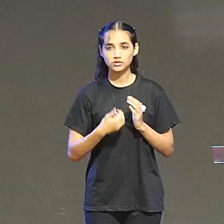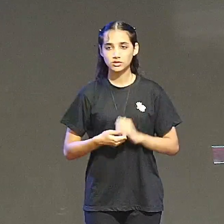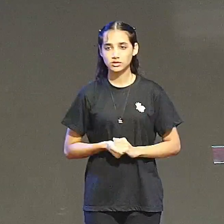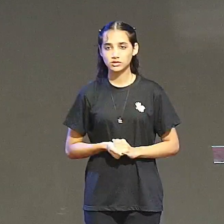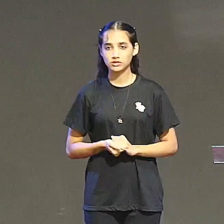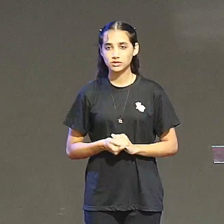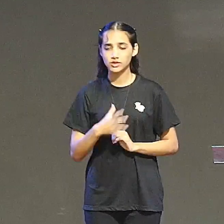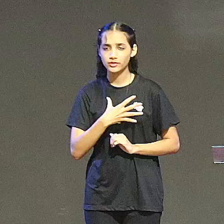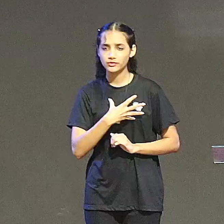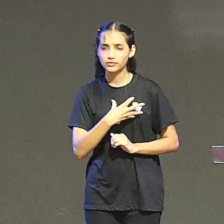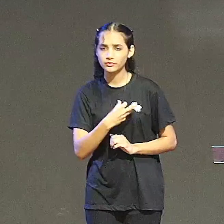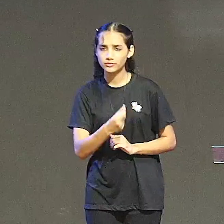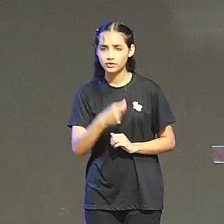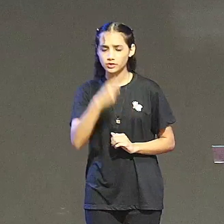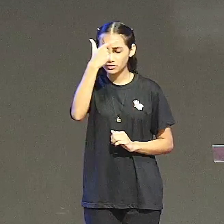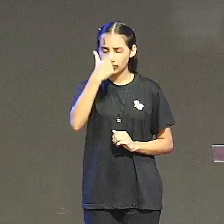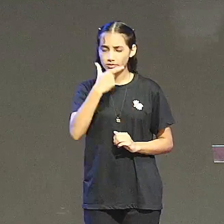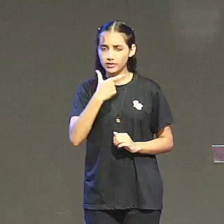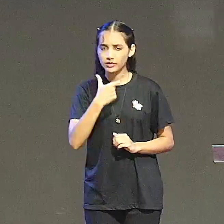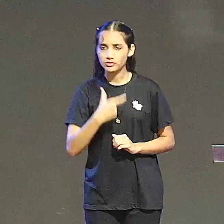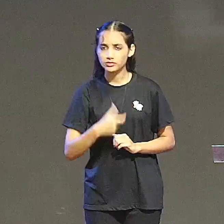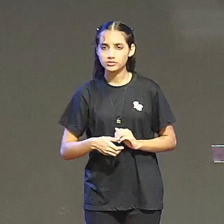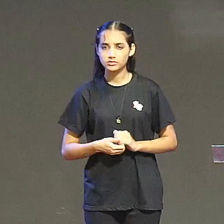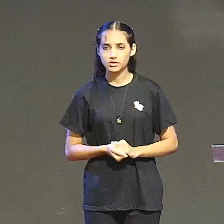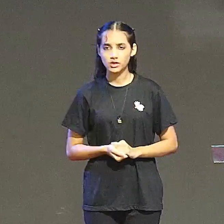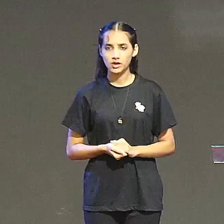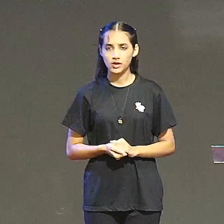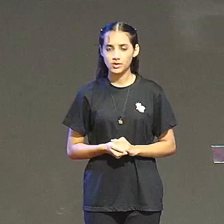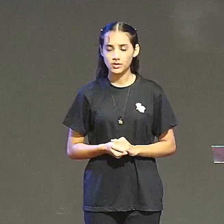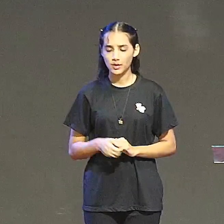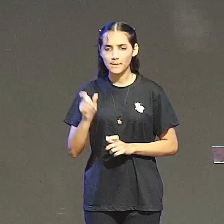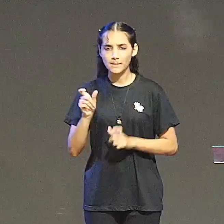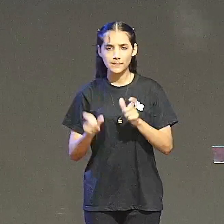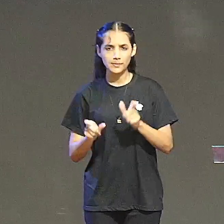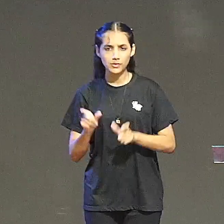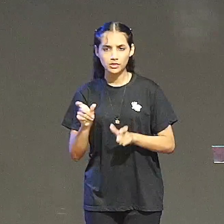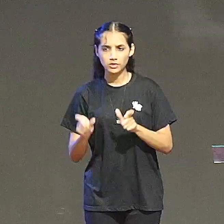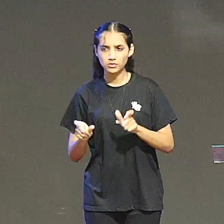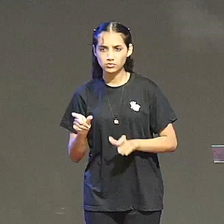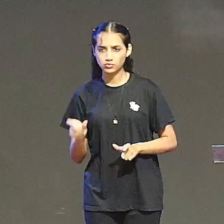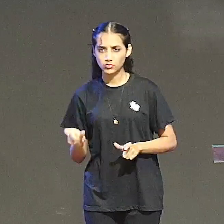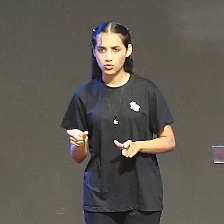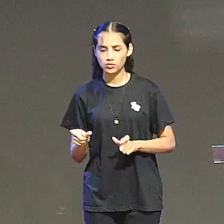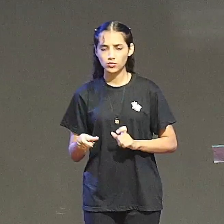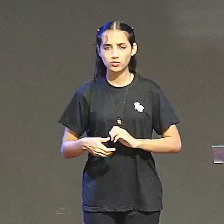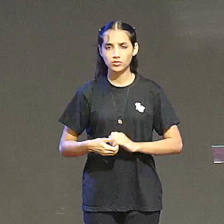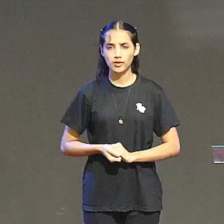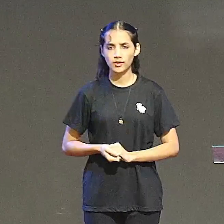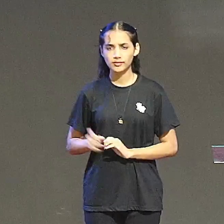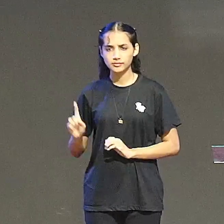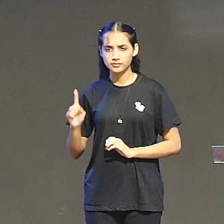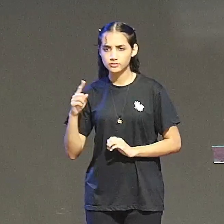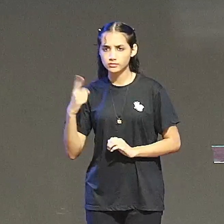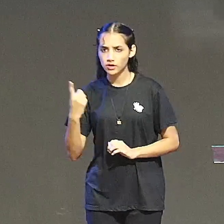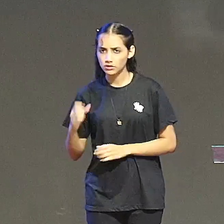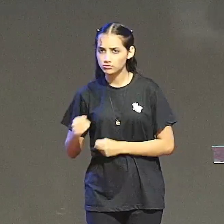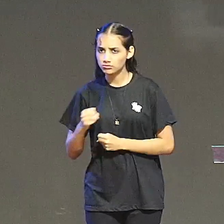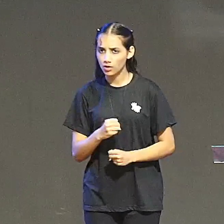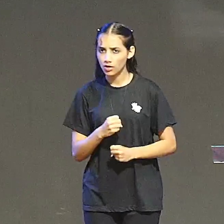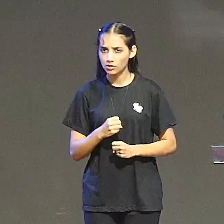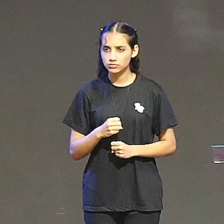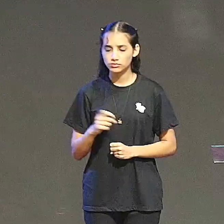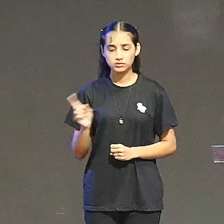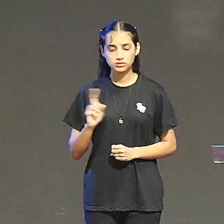filho é dado somente para aqueles que receberam a Cristo isso está lá em no Evangelho de João Capítulo